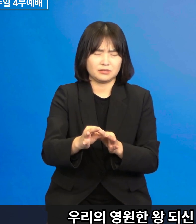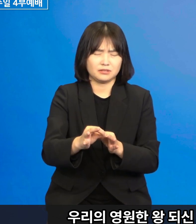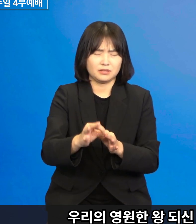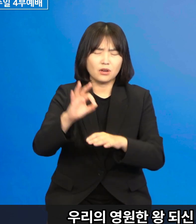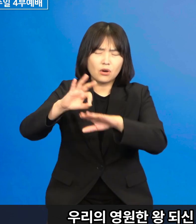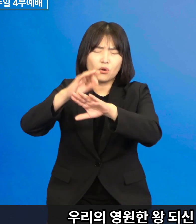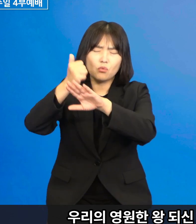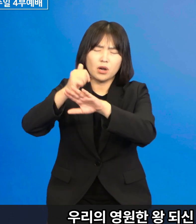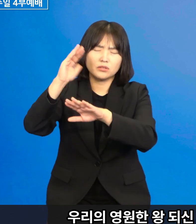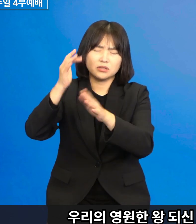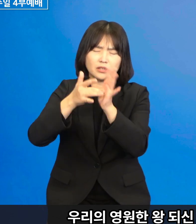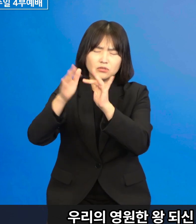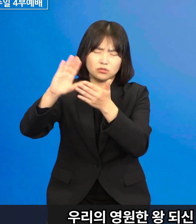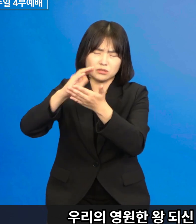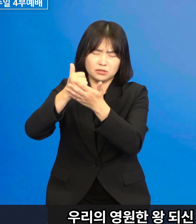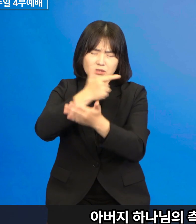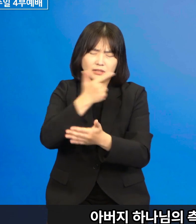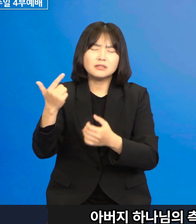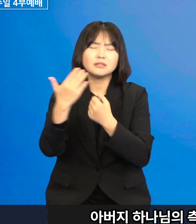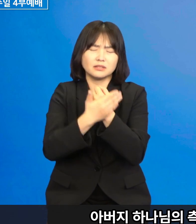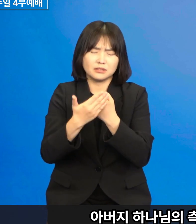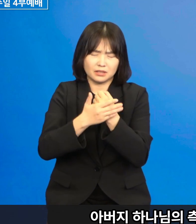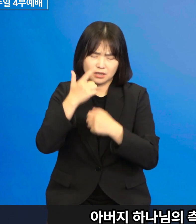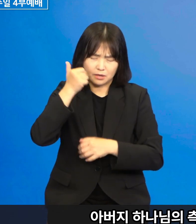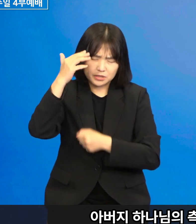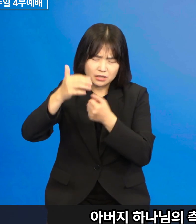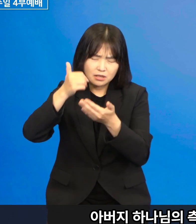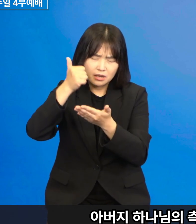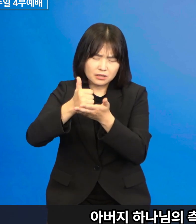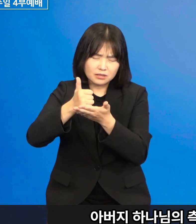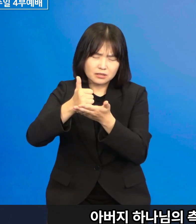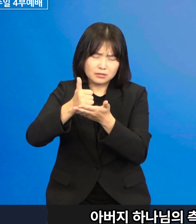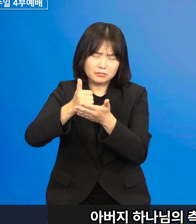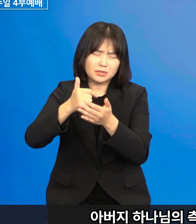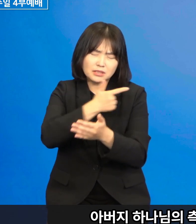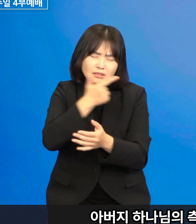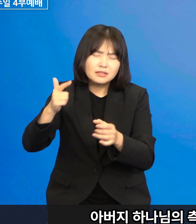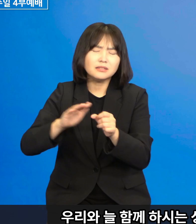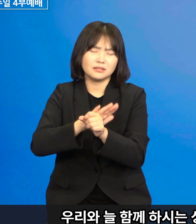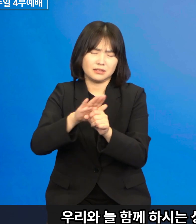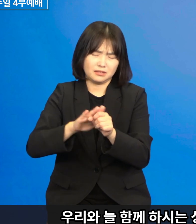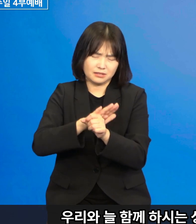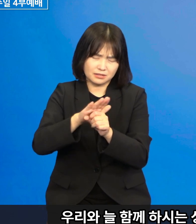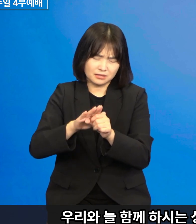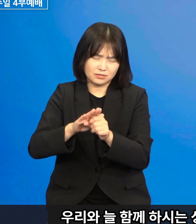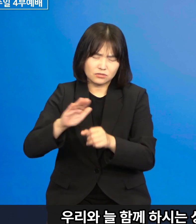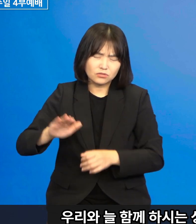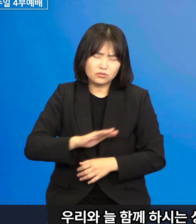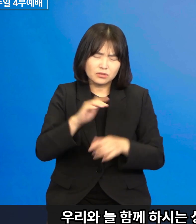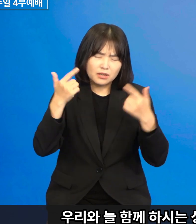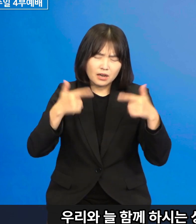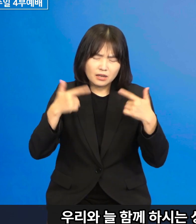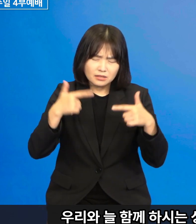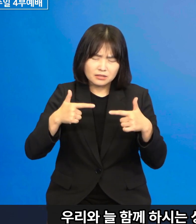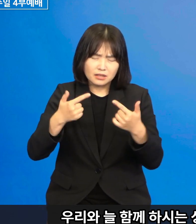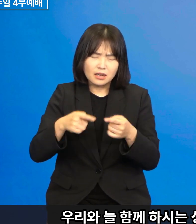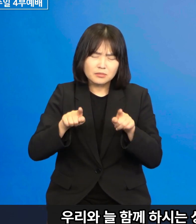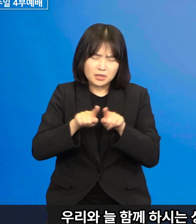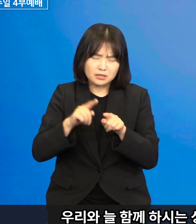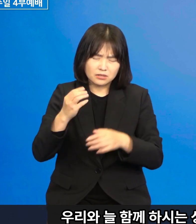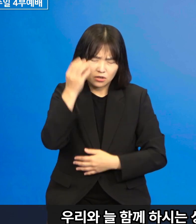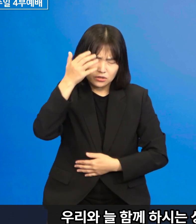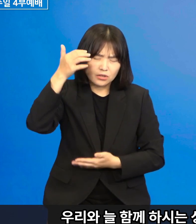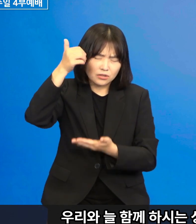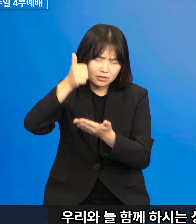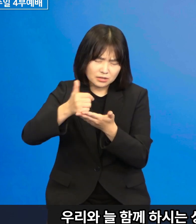왕 되신 예수 그리스도의 크신 은혜와 아버지 하나님의 천량할 수 없는 사랑하심과 우리와 늘 함께 하시는 성령님의 감화감동